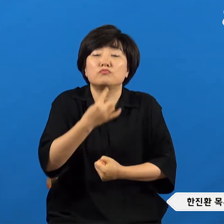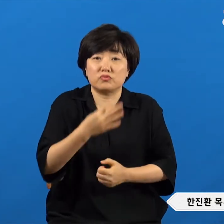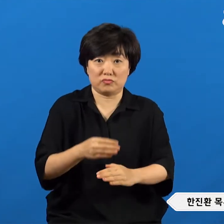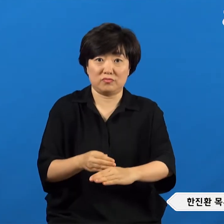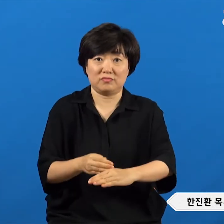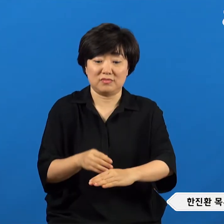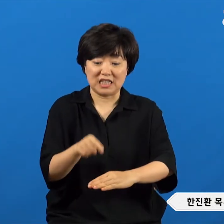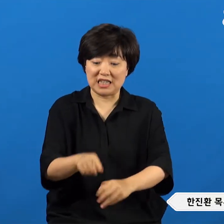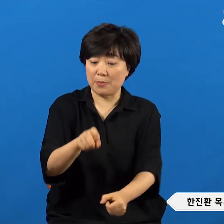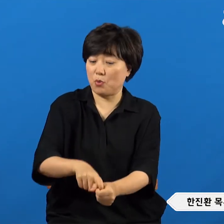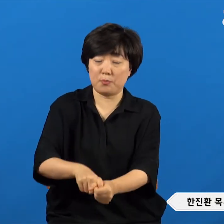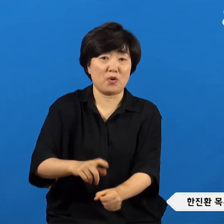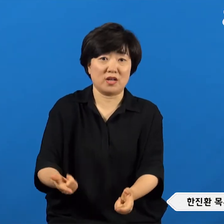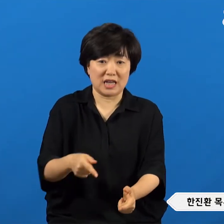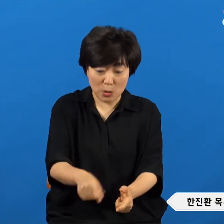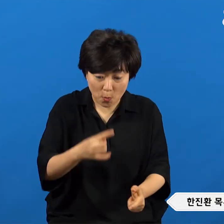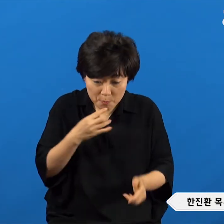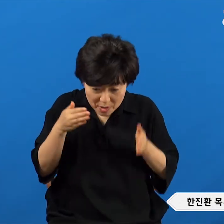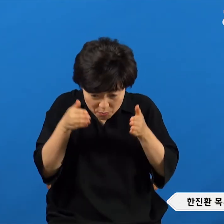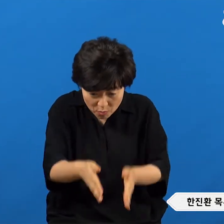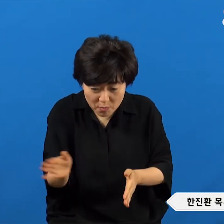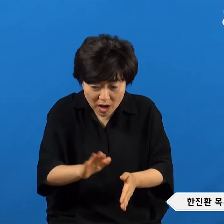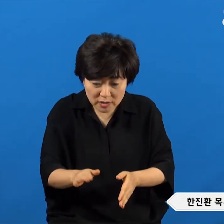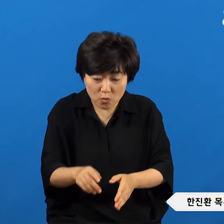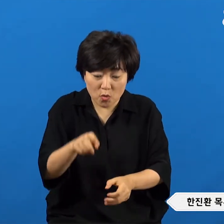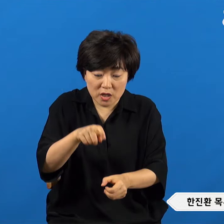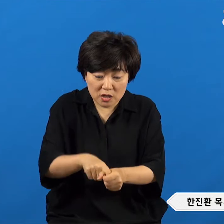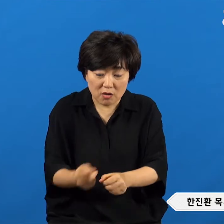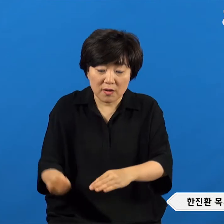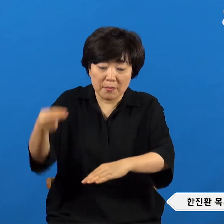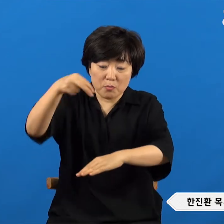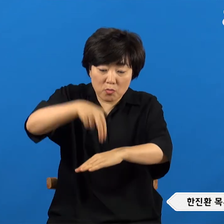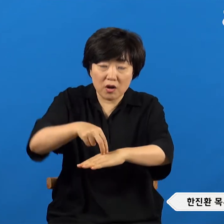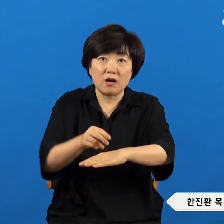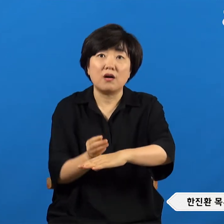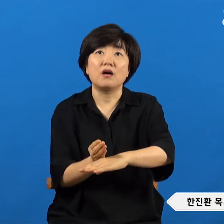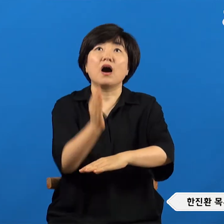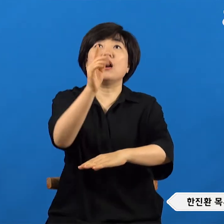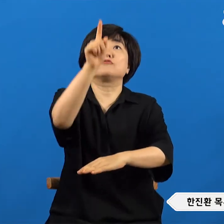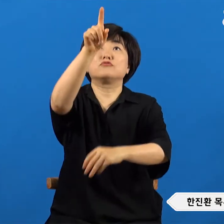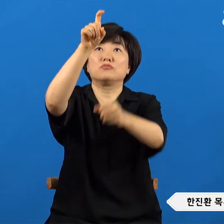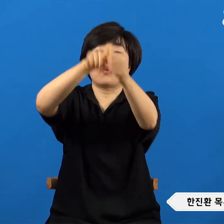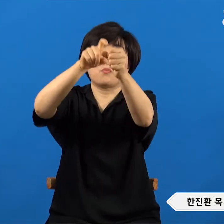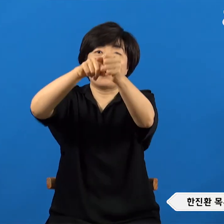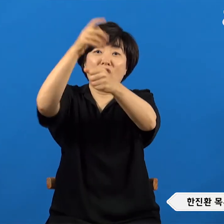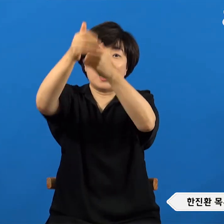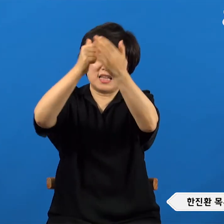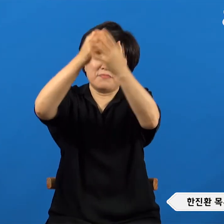여러분, 우리도 그렇게 하나님 나라를 목적으로 하는